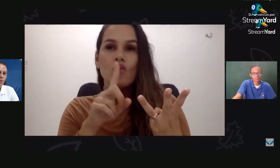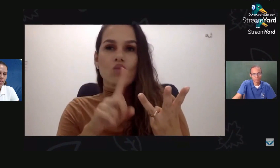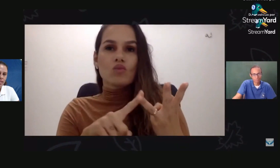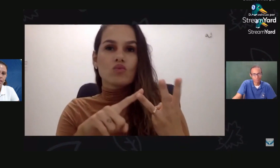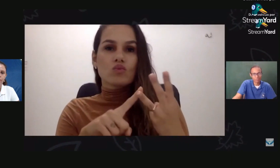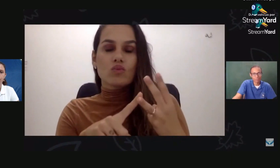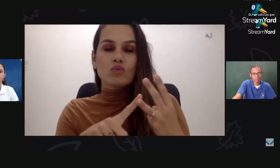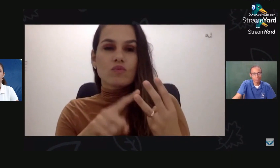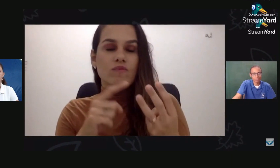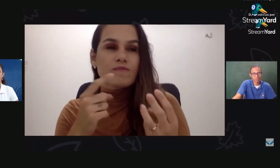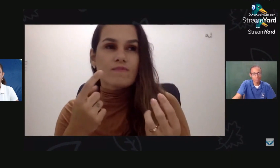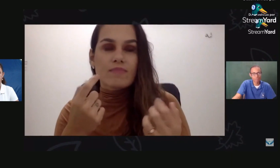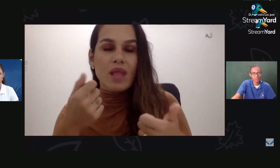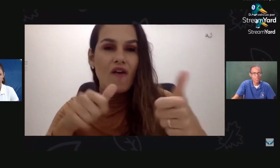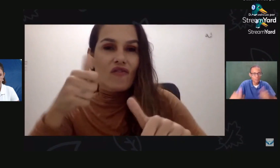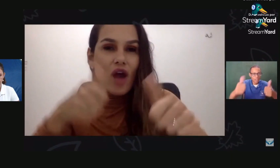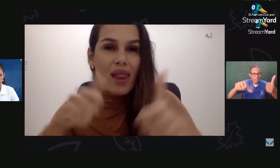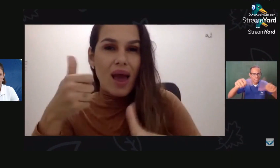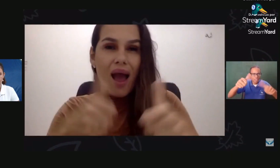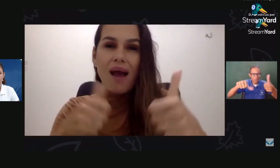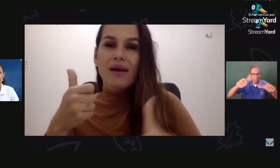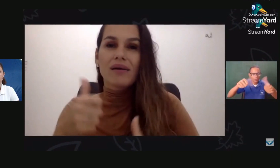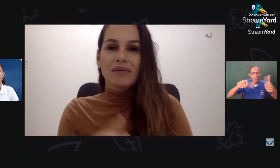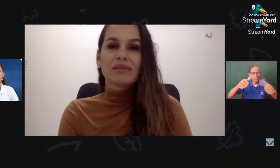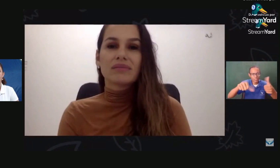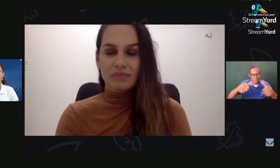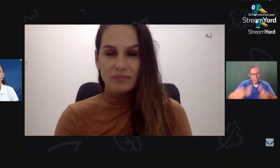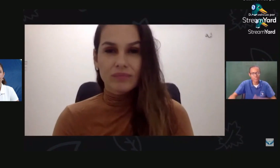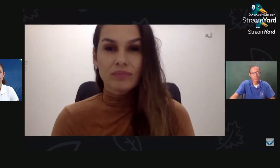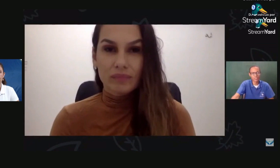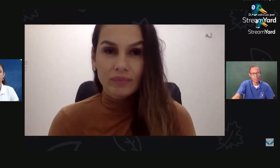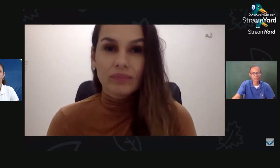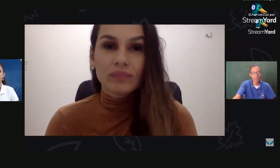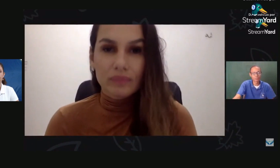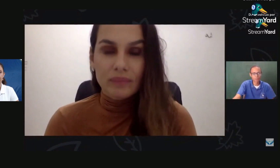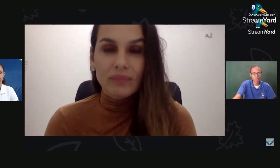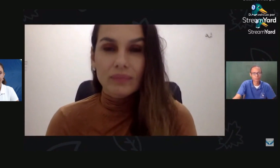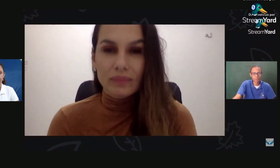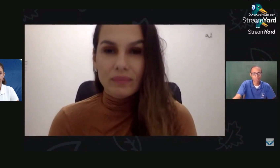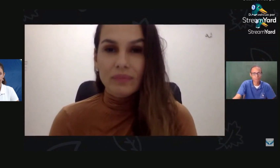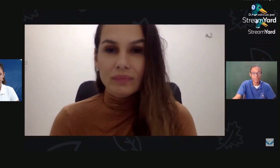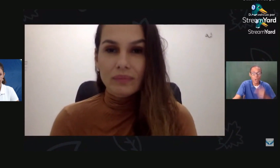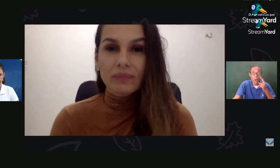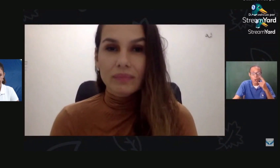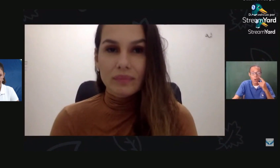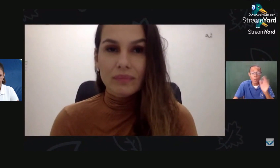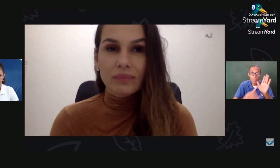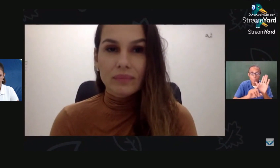o currículo, fazer uma banca avaliativa.